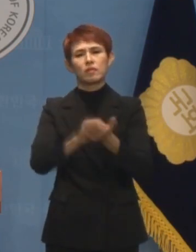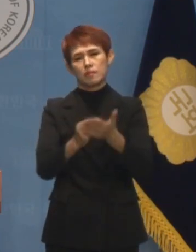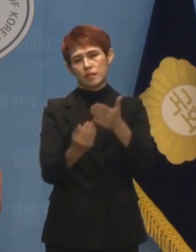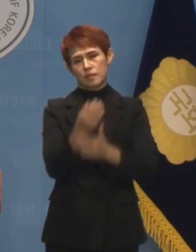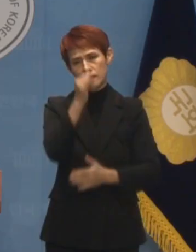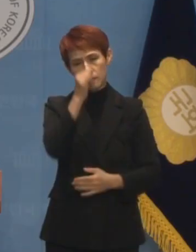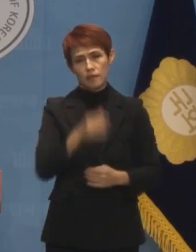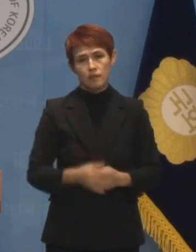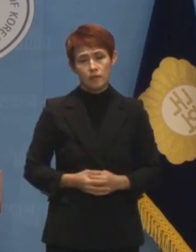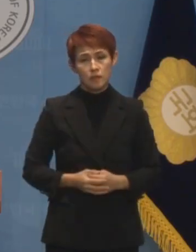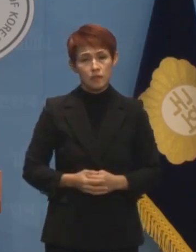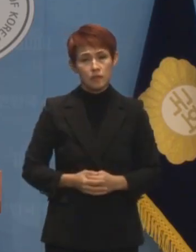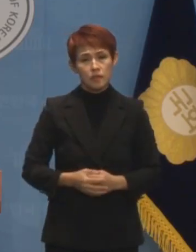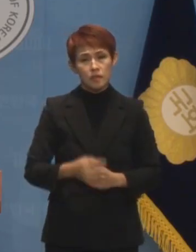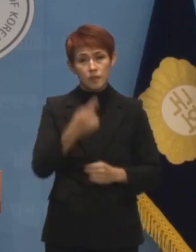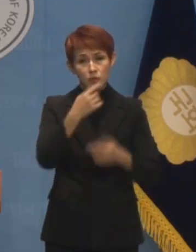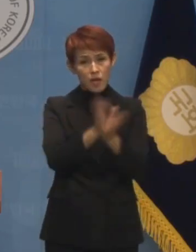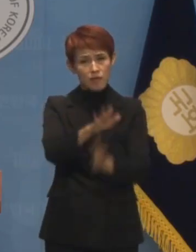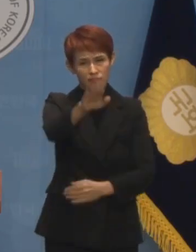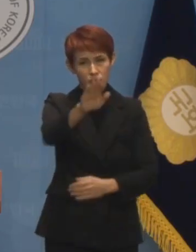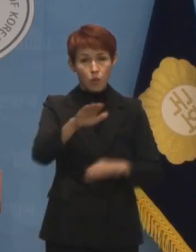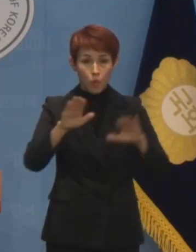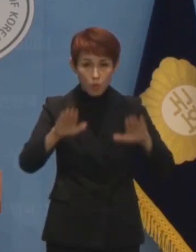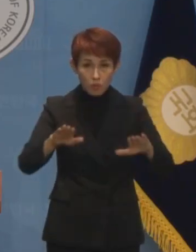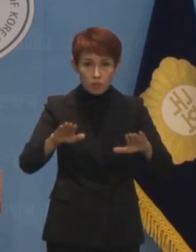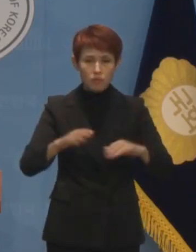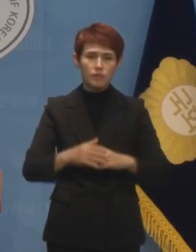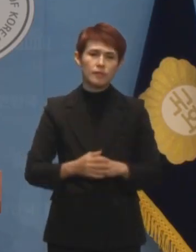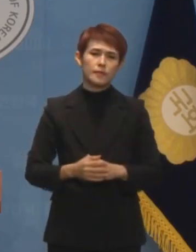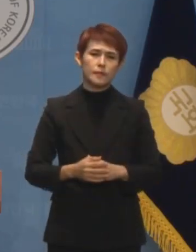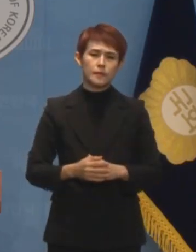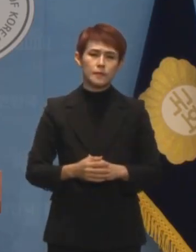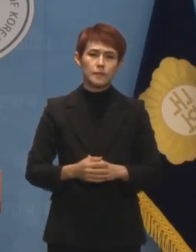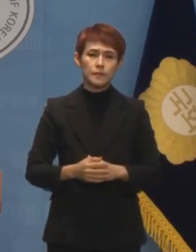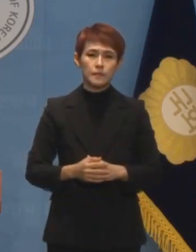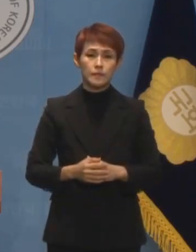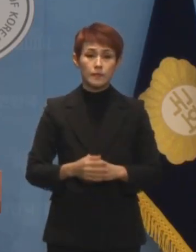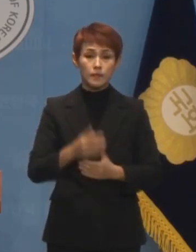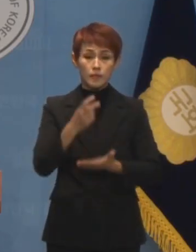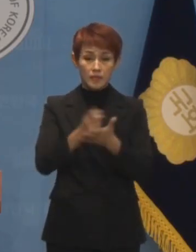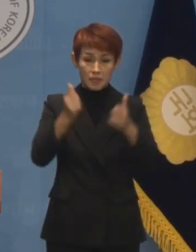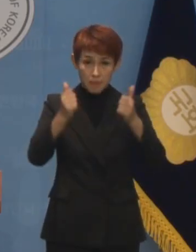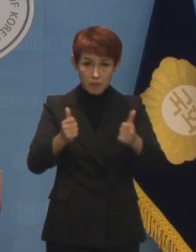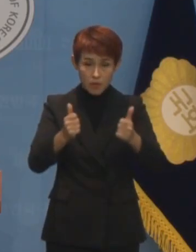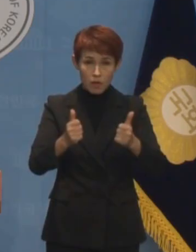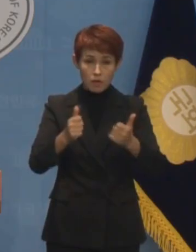민주당은 오늘이라도 헌법재판관 후임 선출에 적극 협조해야 합니다.